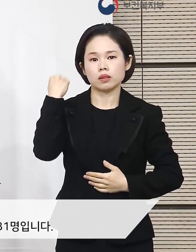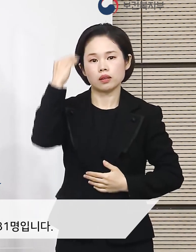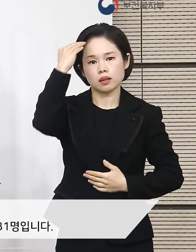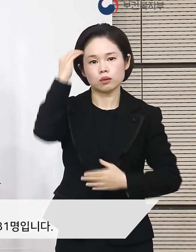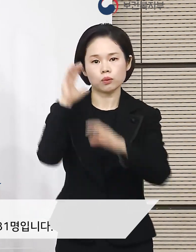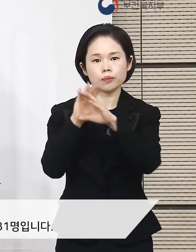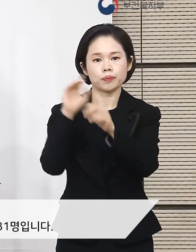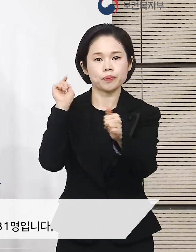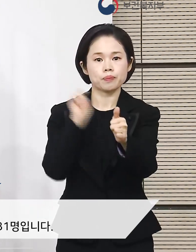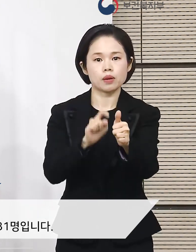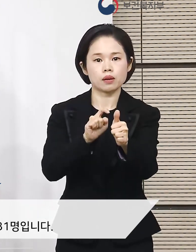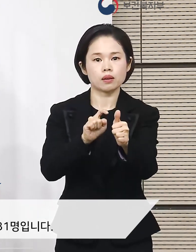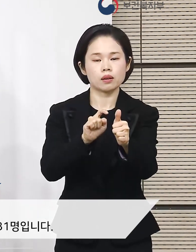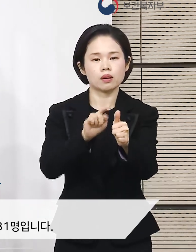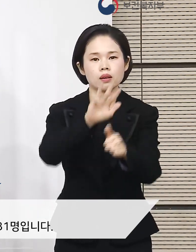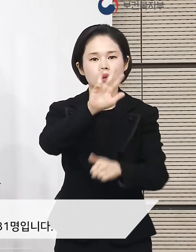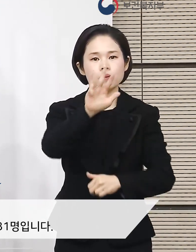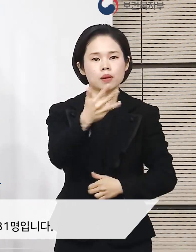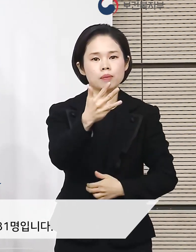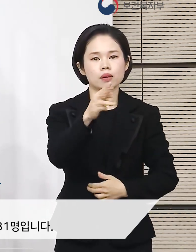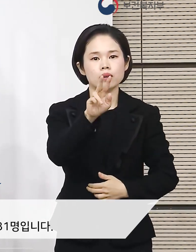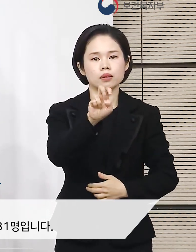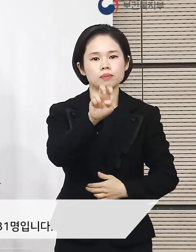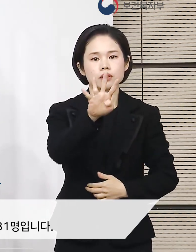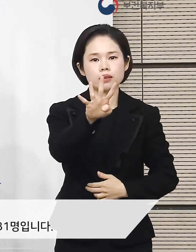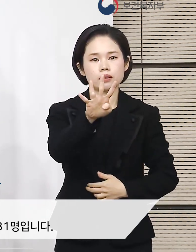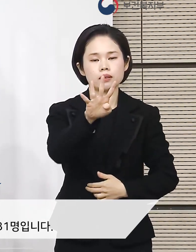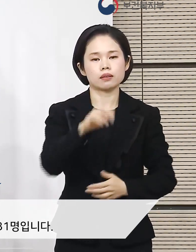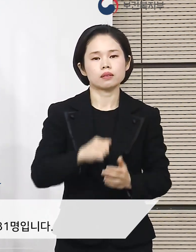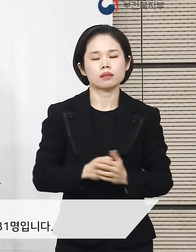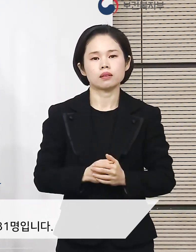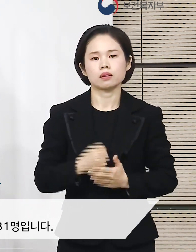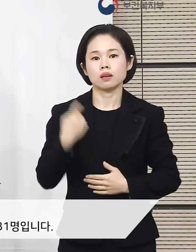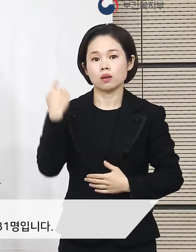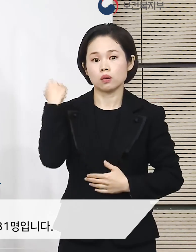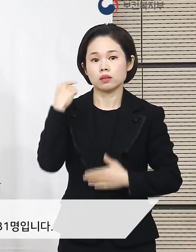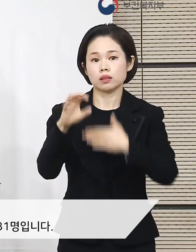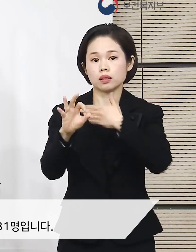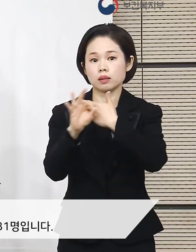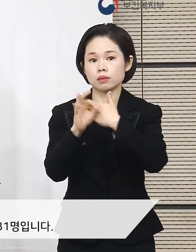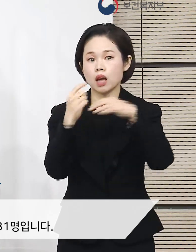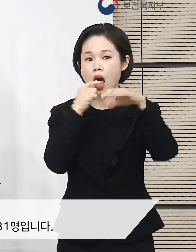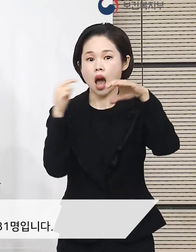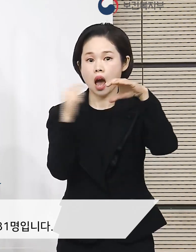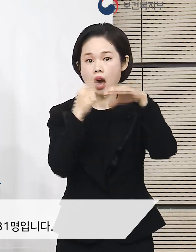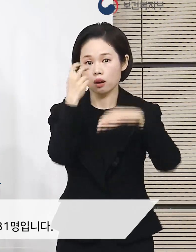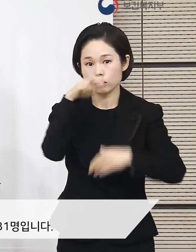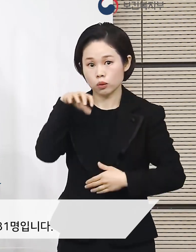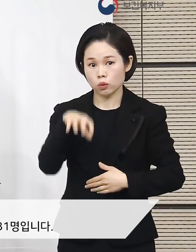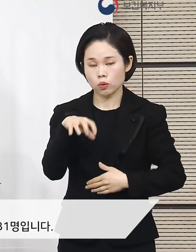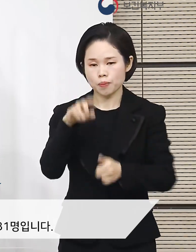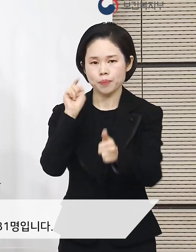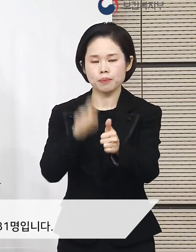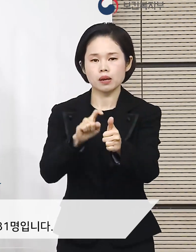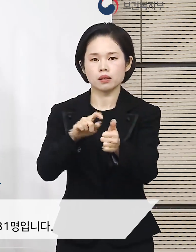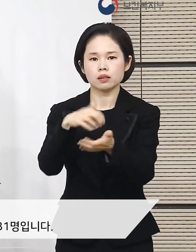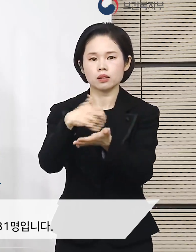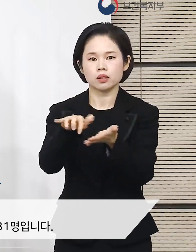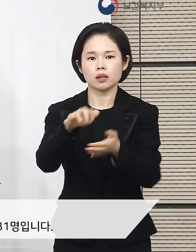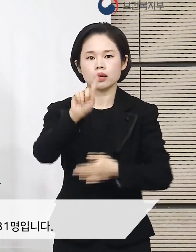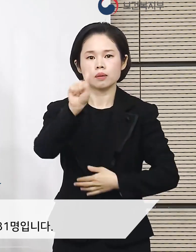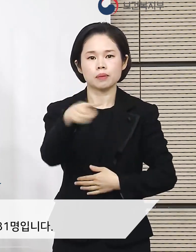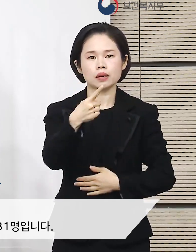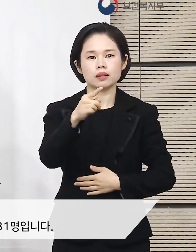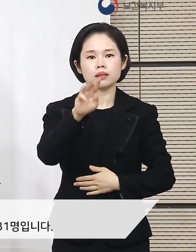오늘 0시 기준 국내 발생 환자는 824명입니다. 어제 임시 선별 검사 수를 통해